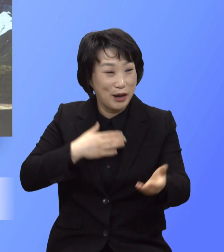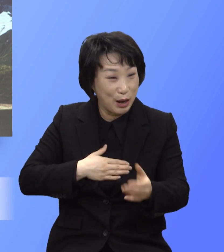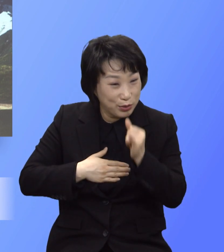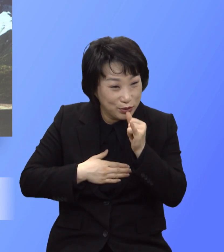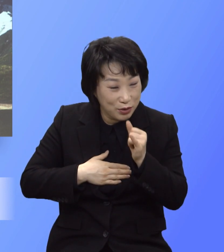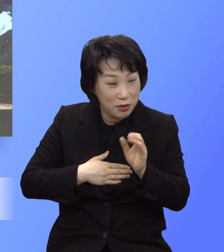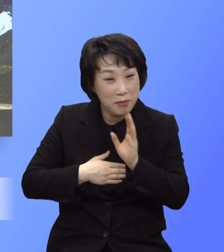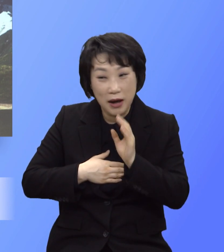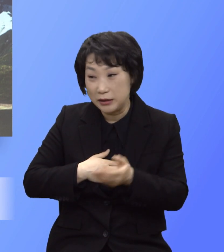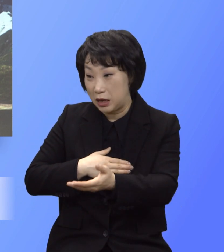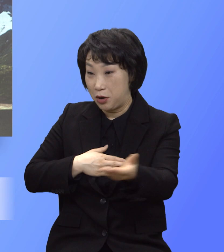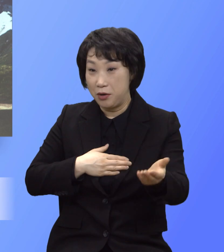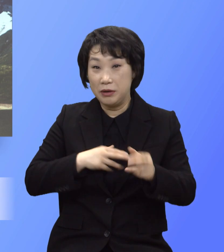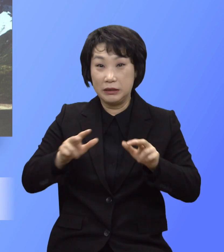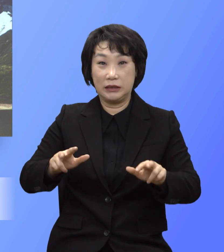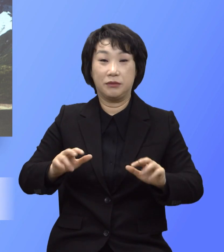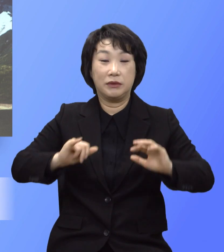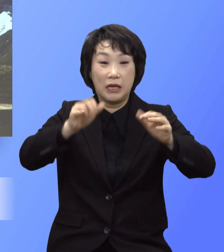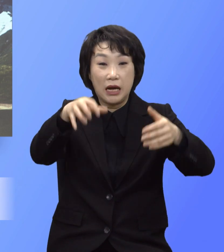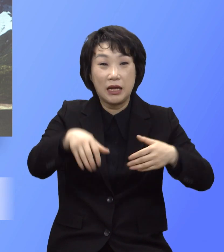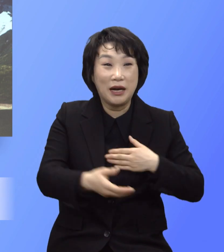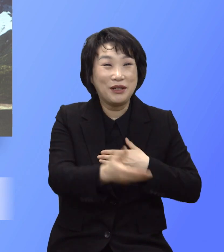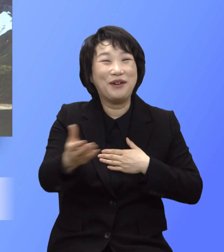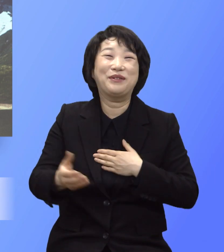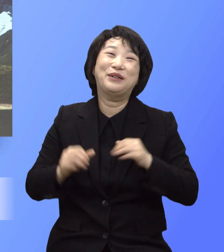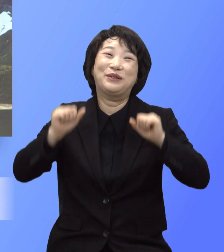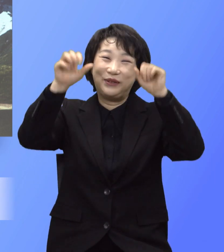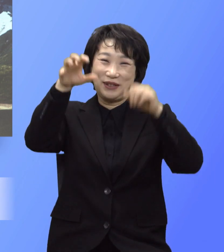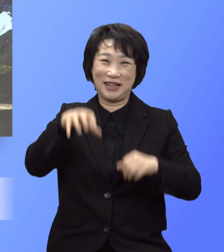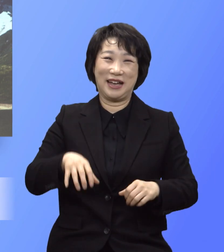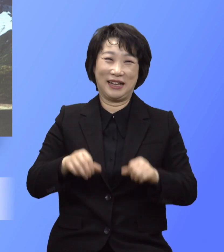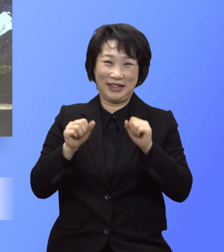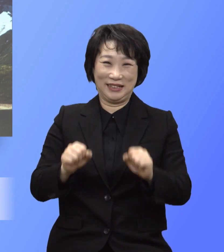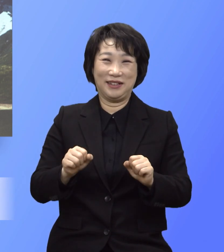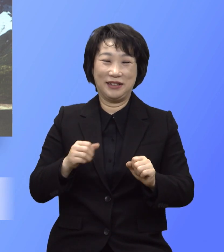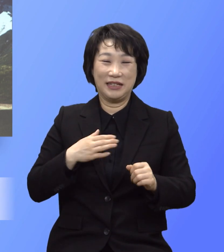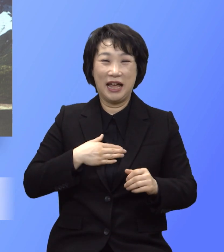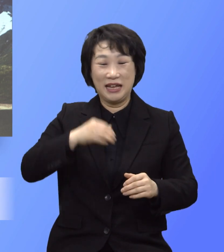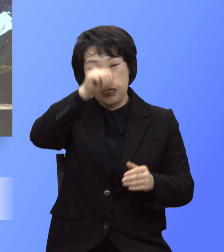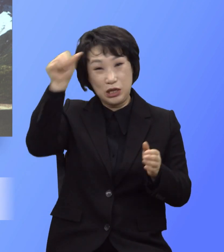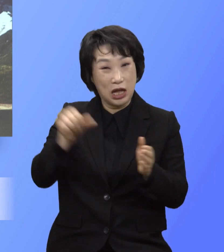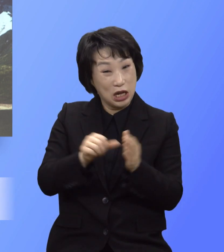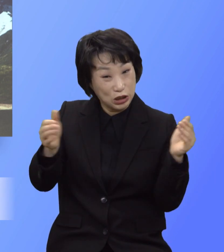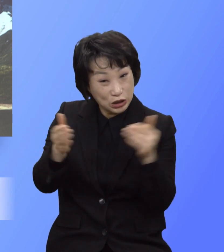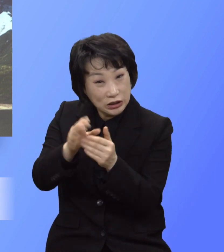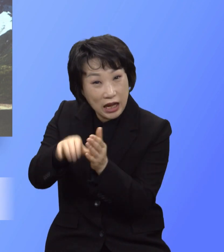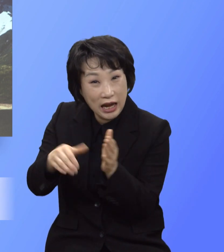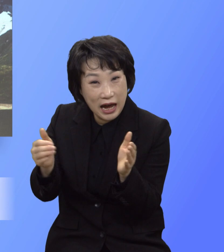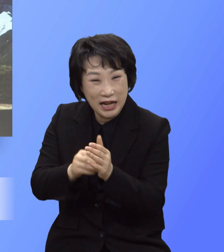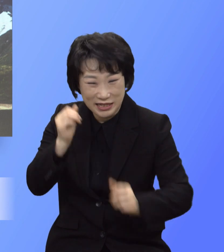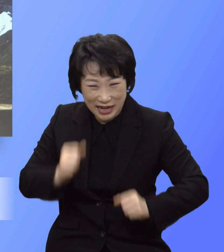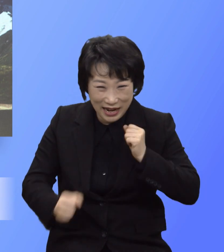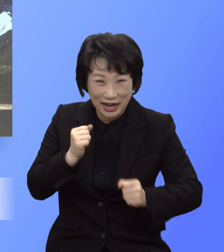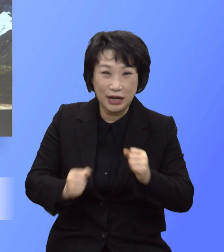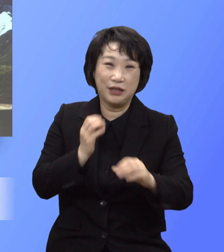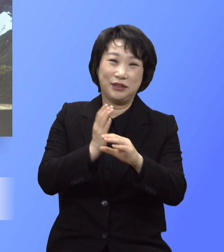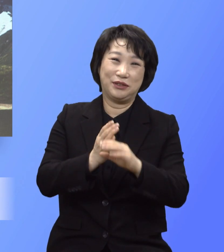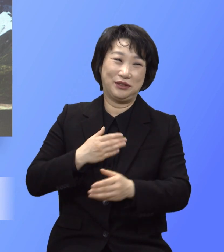나와 여러분들이 지금 이 세상이라는 운동장에서 지금 내 인생이 끝날 때까지 달려가고 있다.